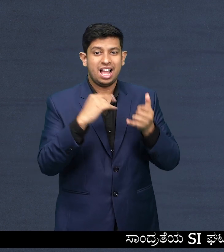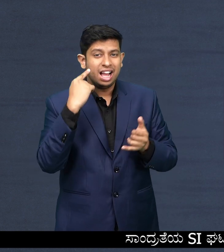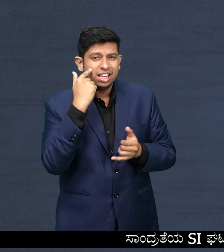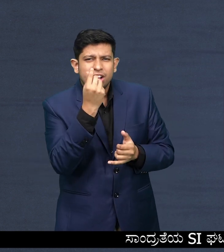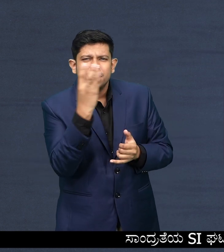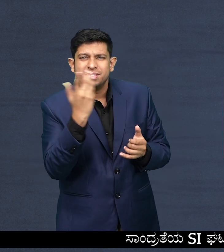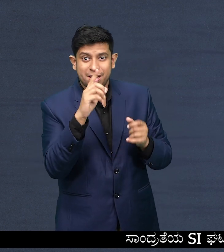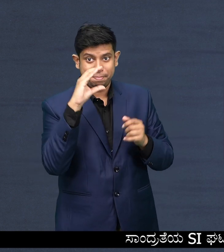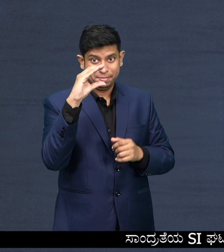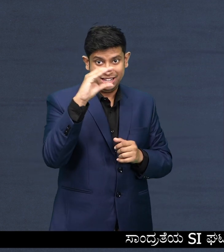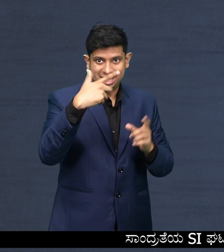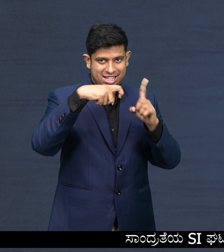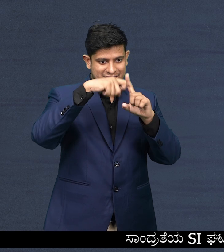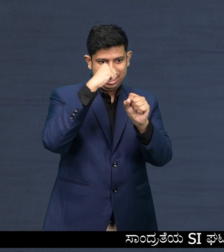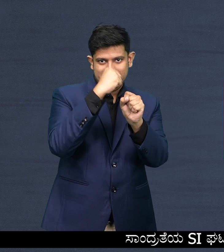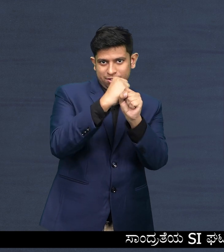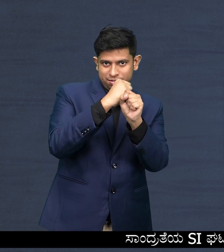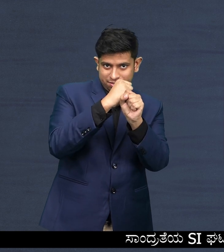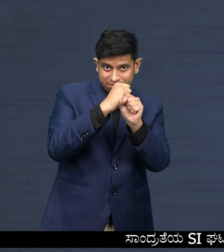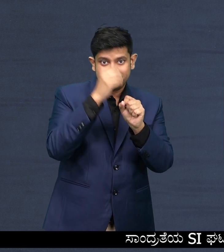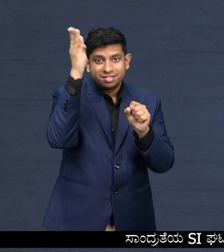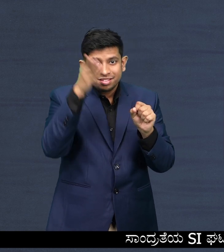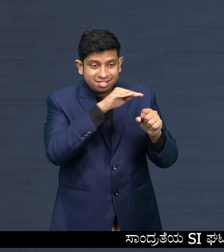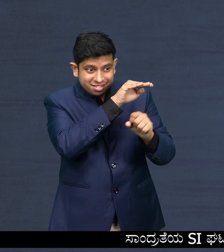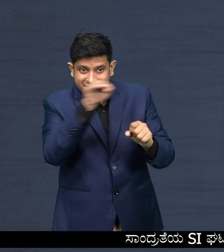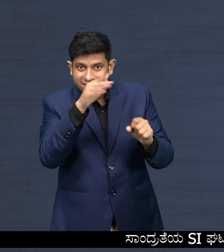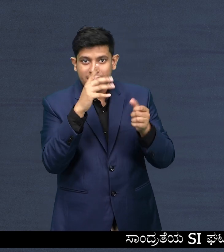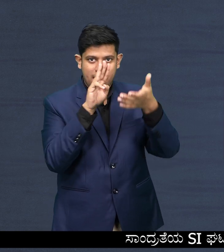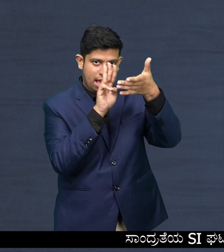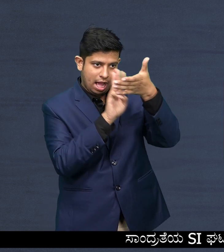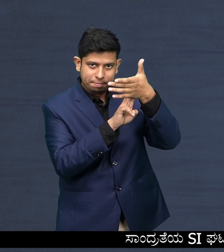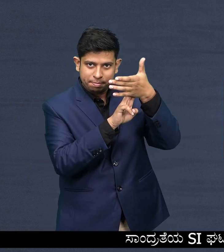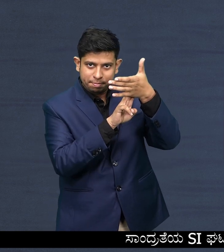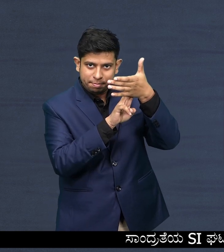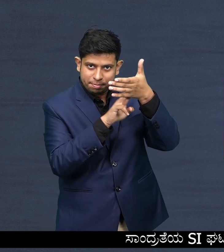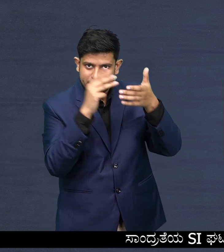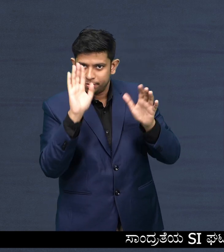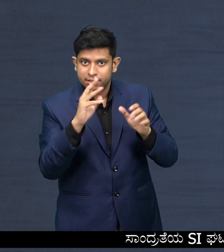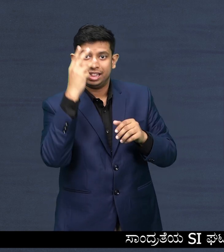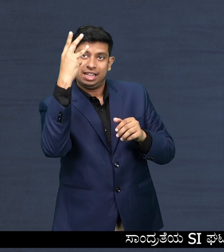ಸಾಂದ್ರತೆಯ SI ಘಟಕವು kg/m³ ಅಥವಾ g/cm³ ಆಗಿದೆ.